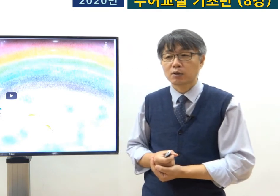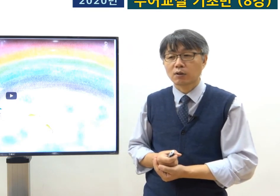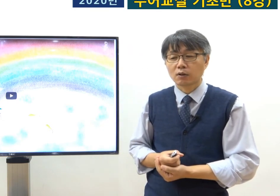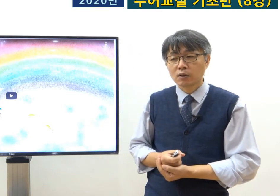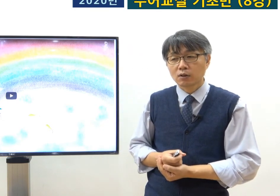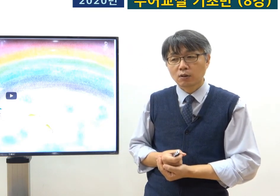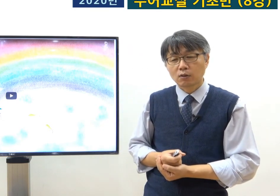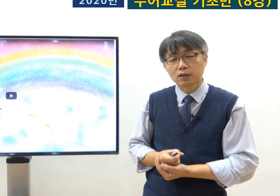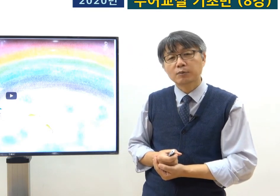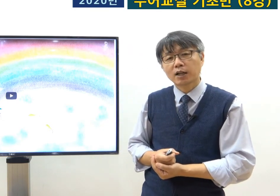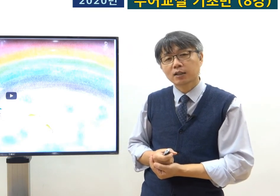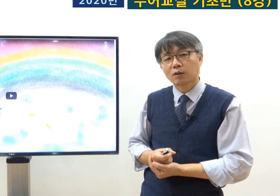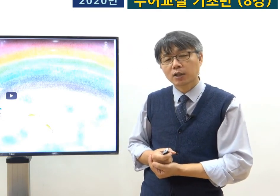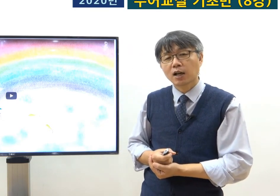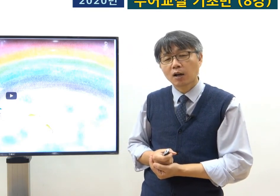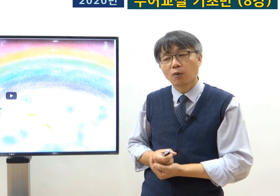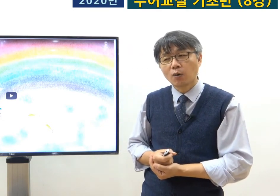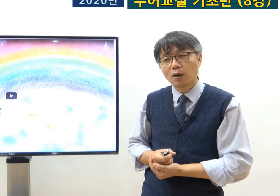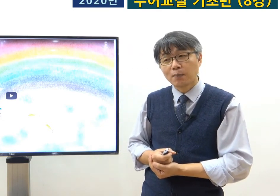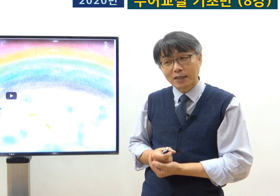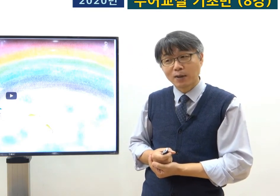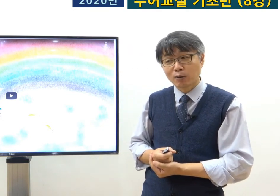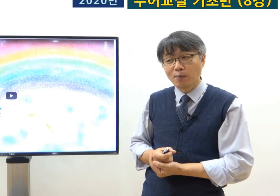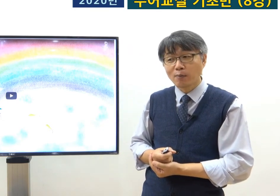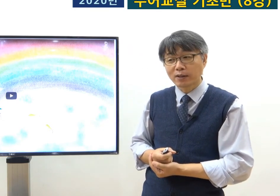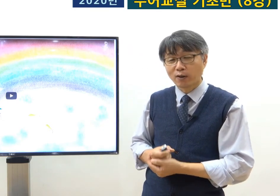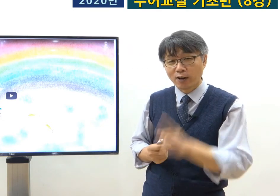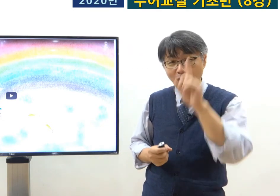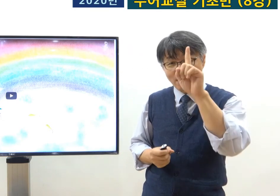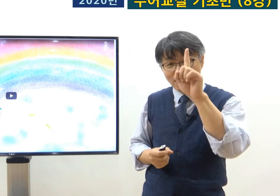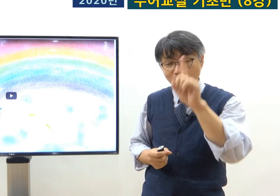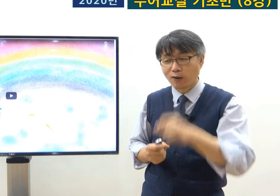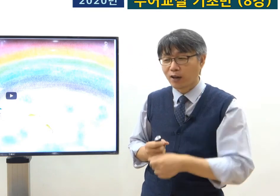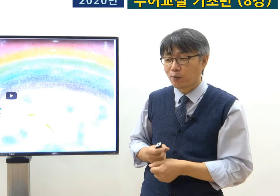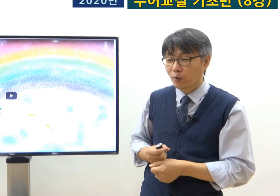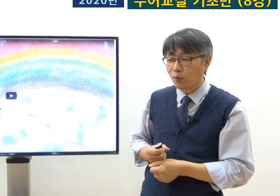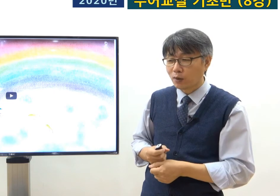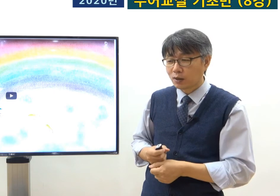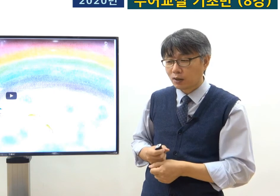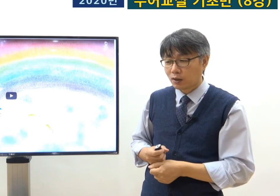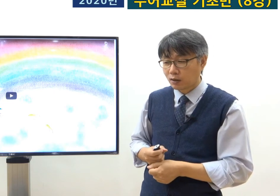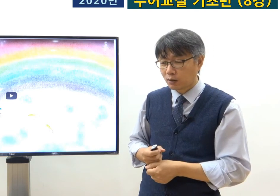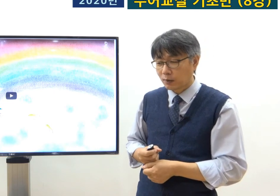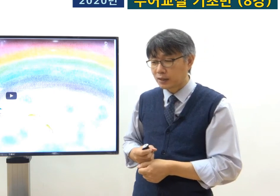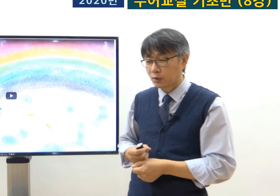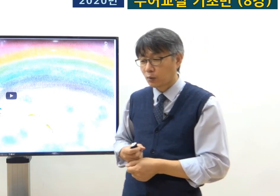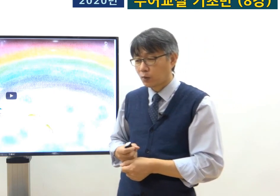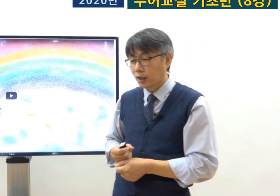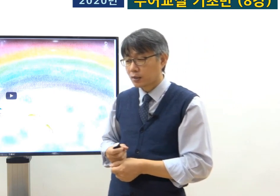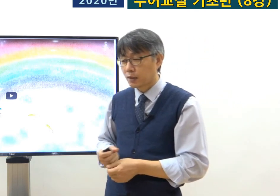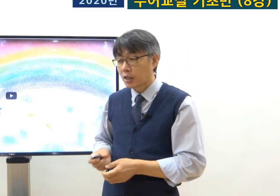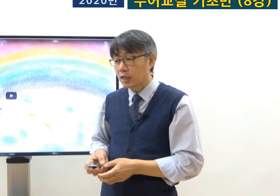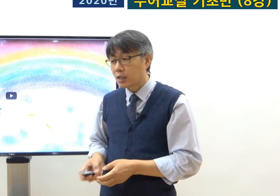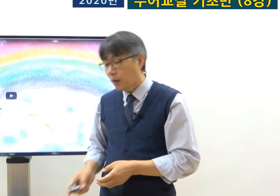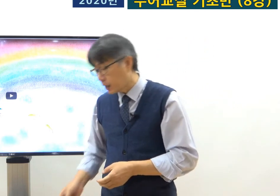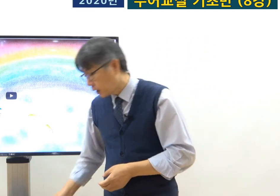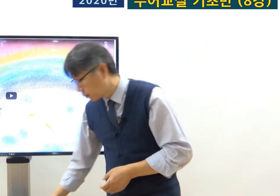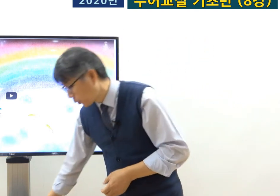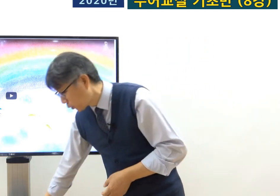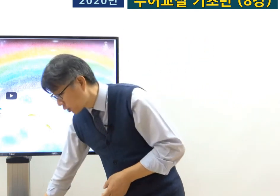더 참여하는 거라고 생각하고 마지막으로 한 번만 더 해보고 마치도록 하겠습니다. 희망이라는